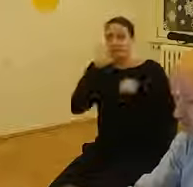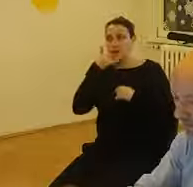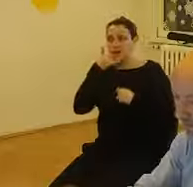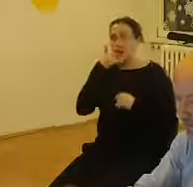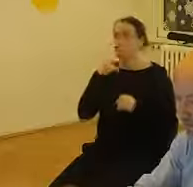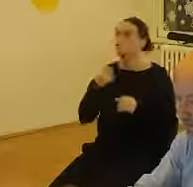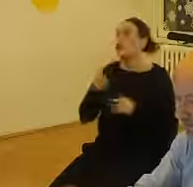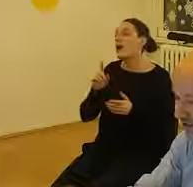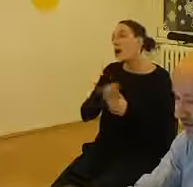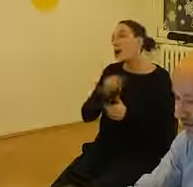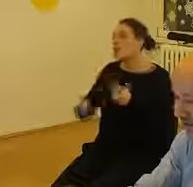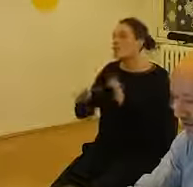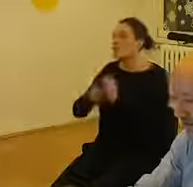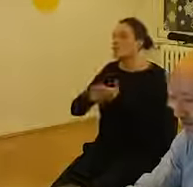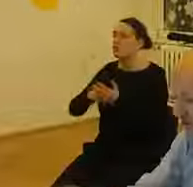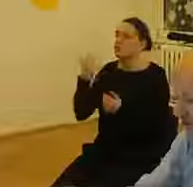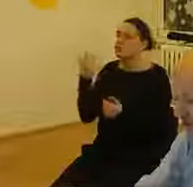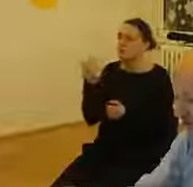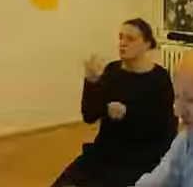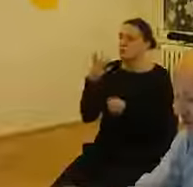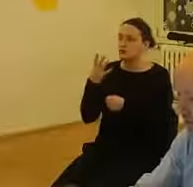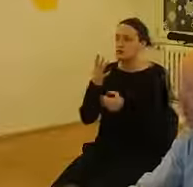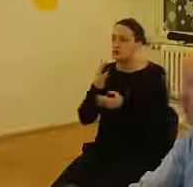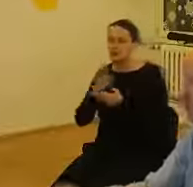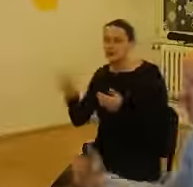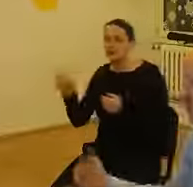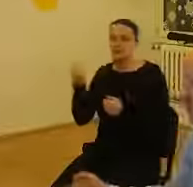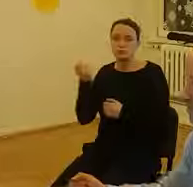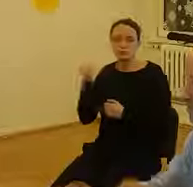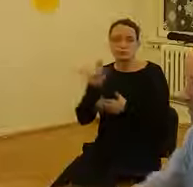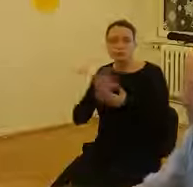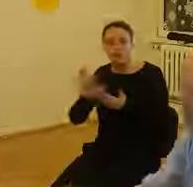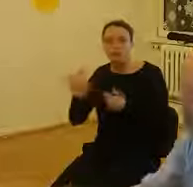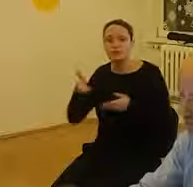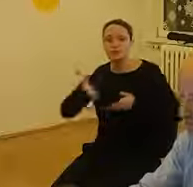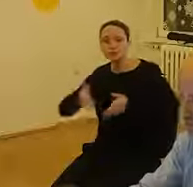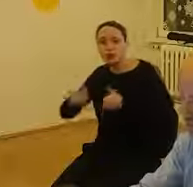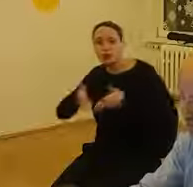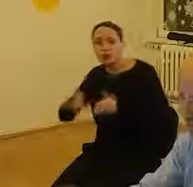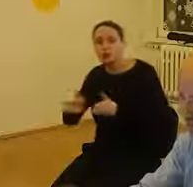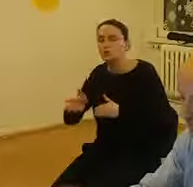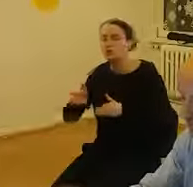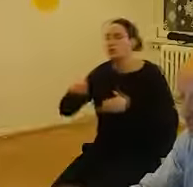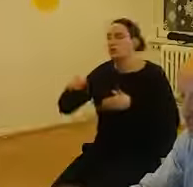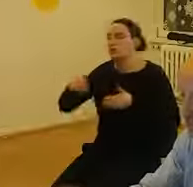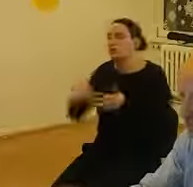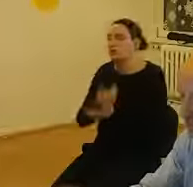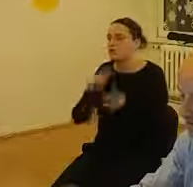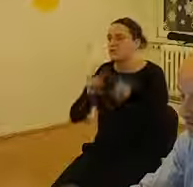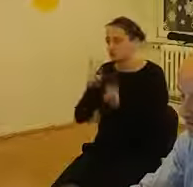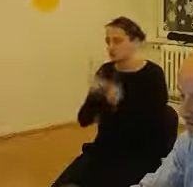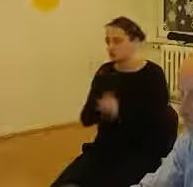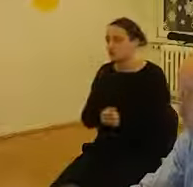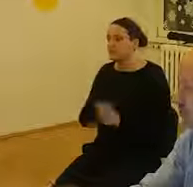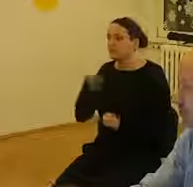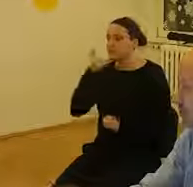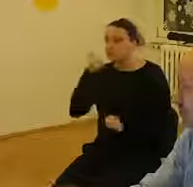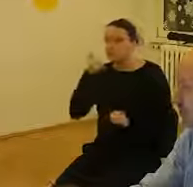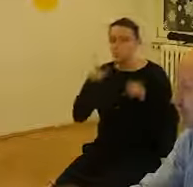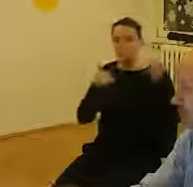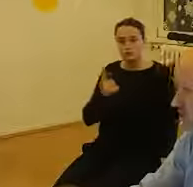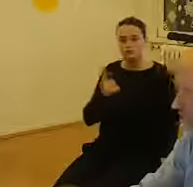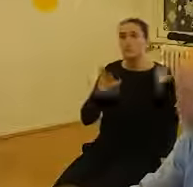pokój 214 i 215. Ja powtórzę, żeby Pani mogła to też powiedzieć. Numery telefonów to mamy